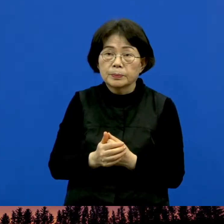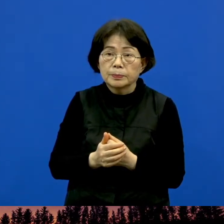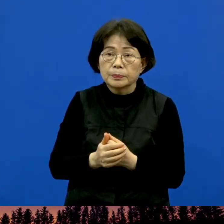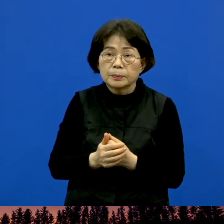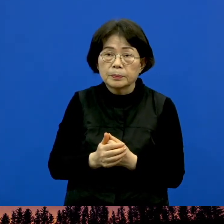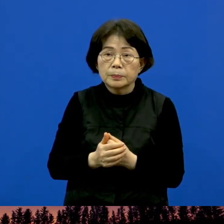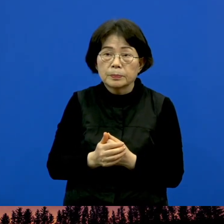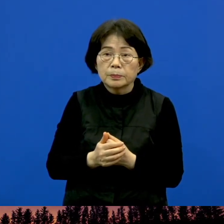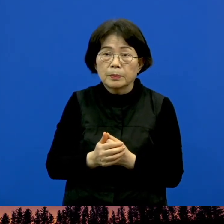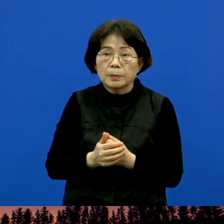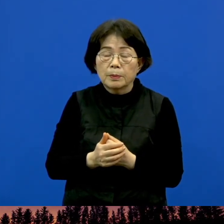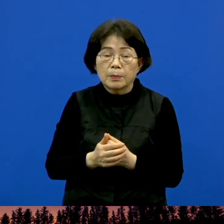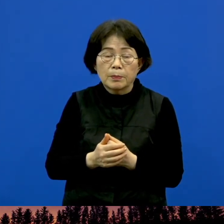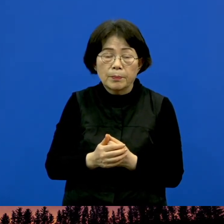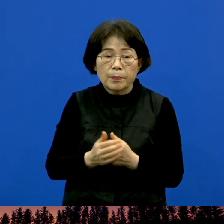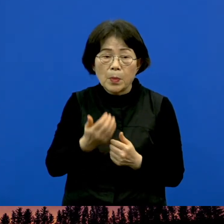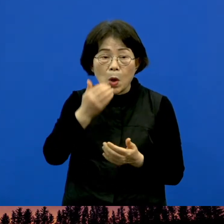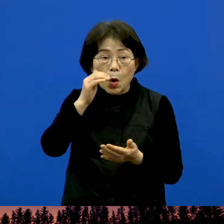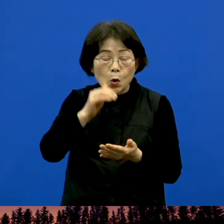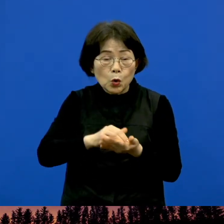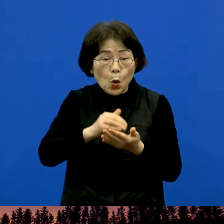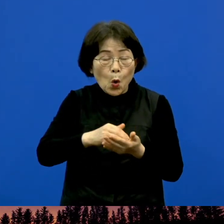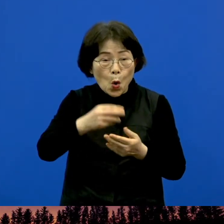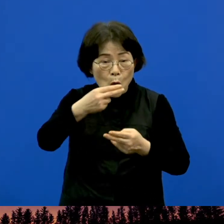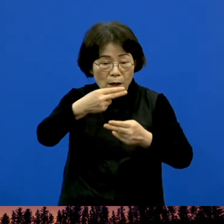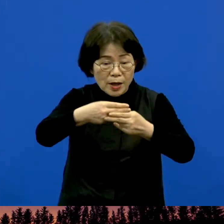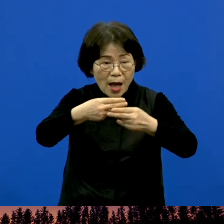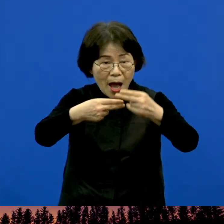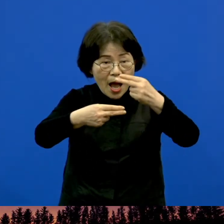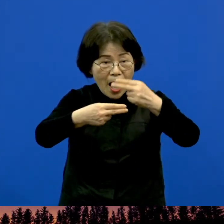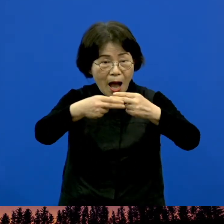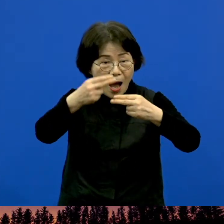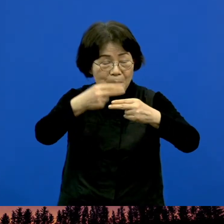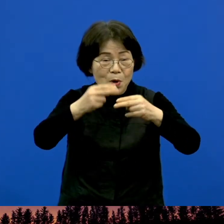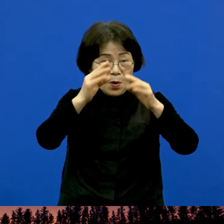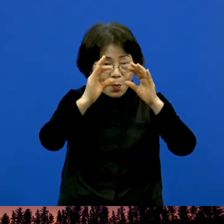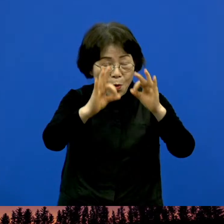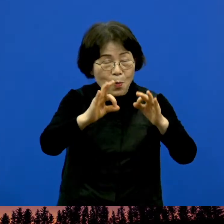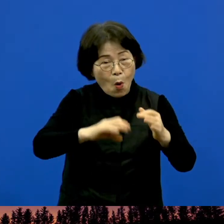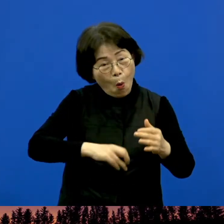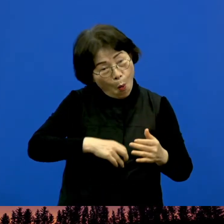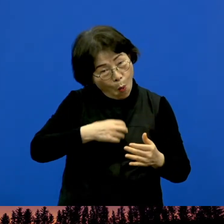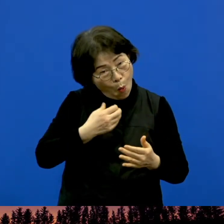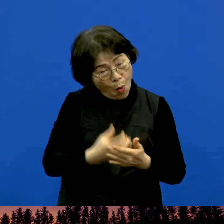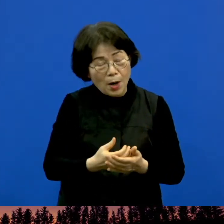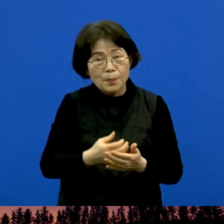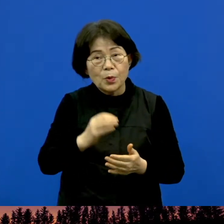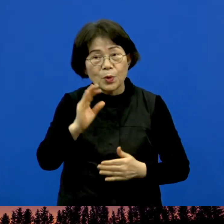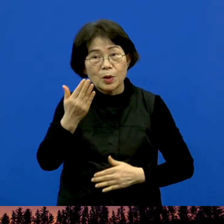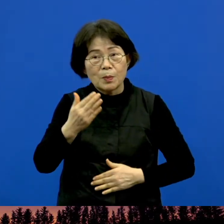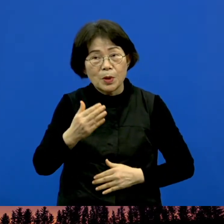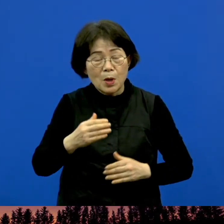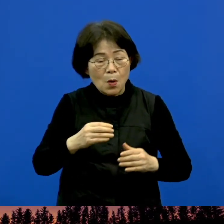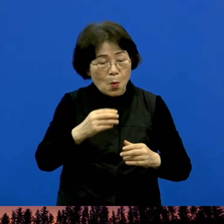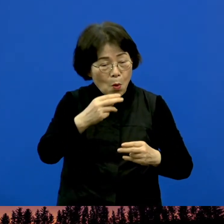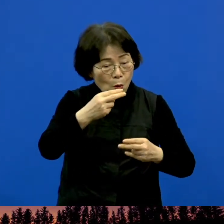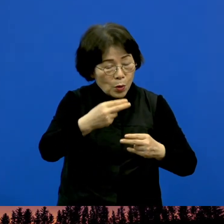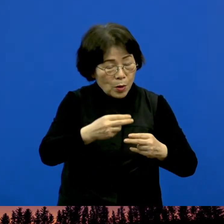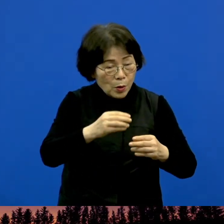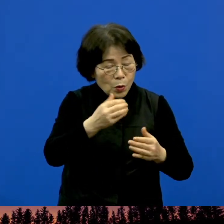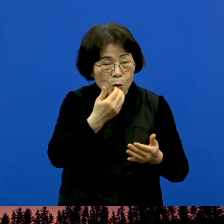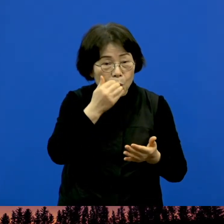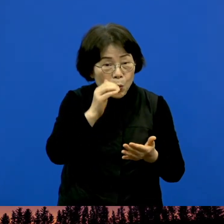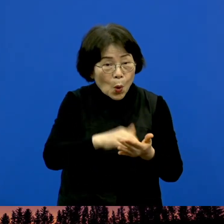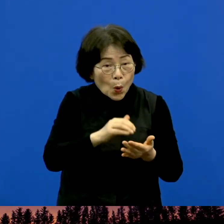예전에 이 돌담을 보면 제주도 내내 가면 돌담을 보면 참 감동해요. 그죠? 참 모든 돌이 다